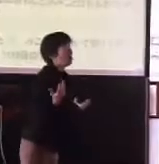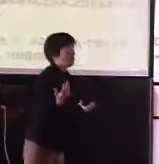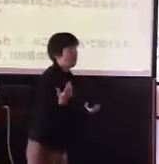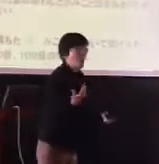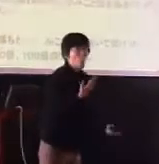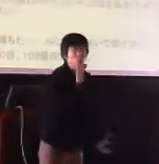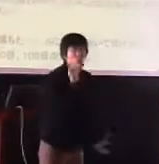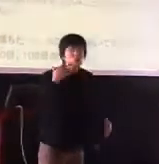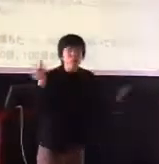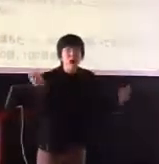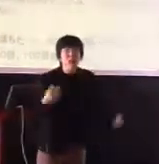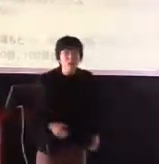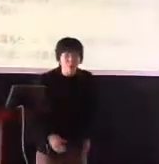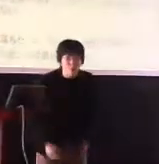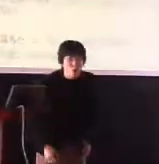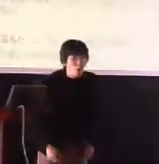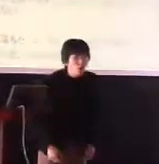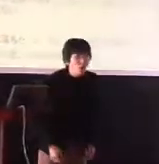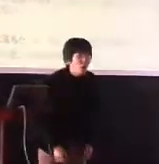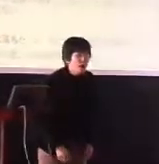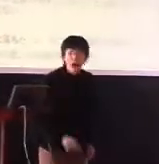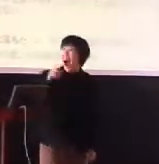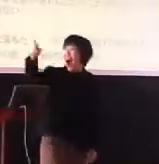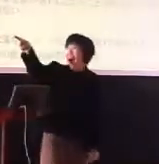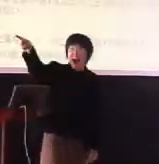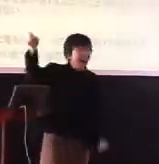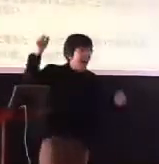どちらを選びます。食べることができる、おいしいよ。